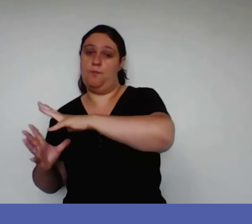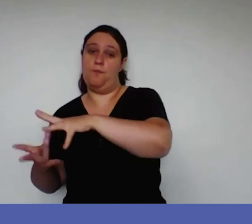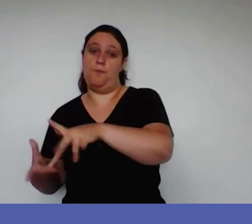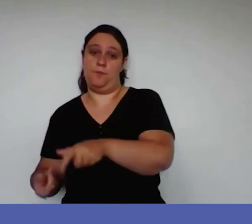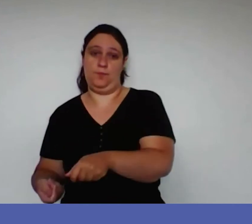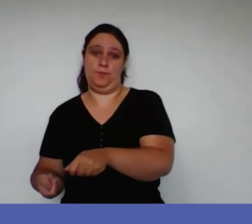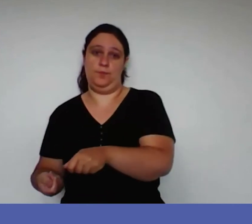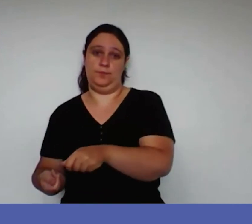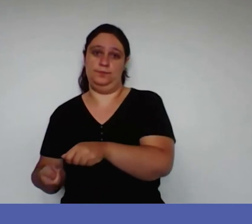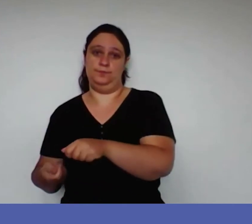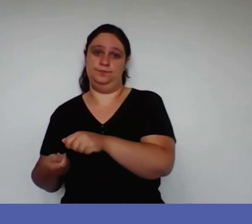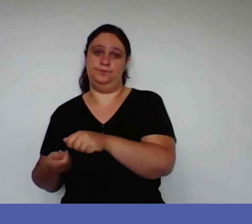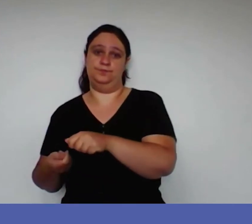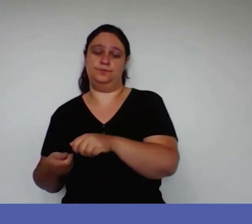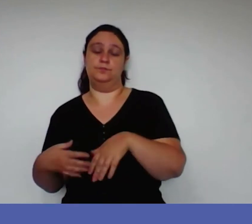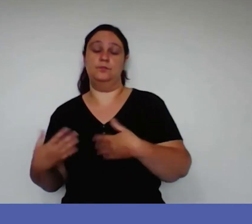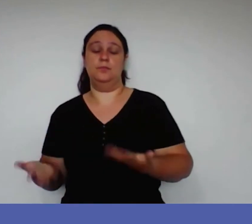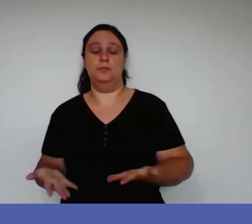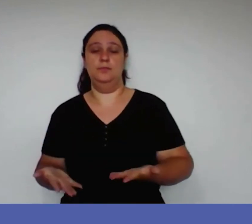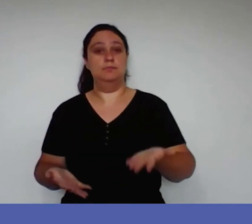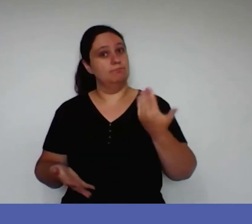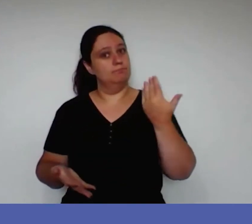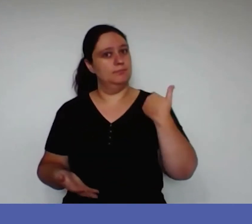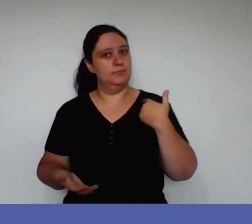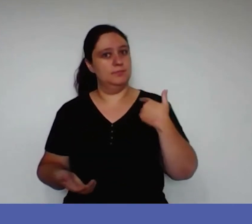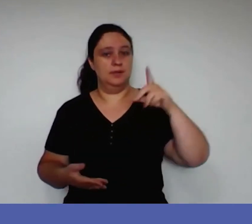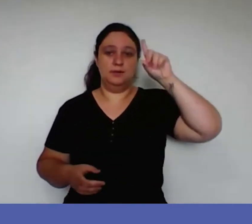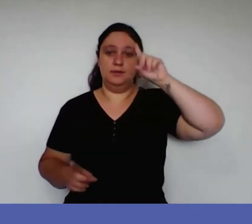E um dia o rei nos escolheu.